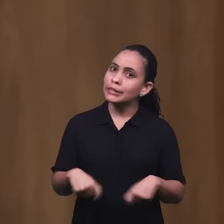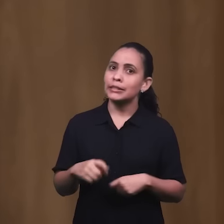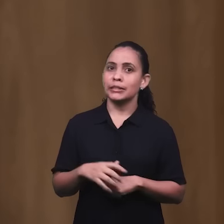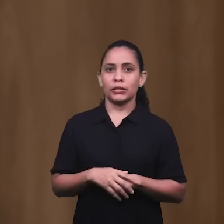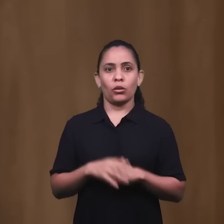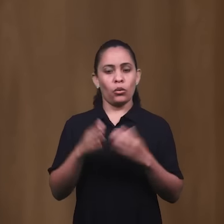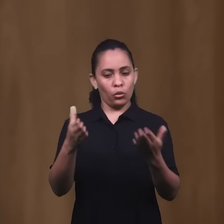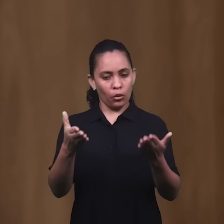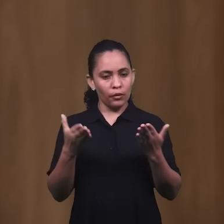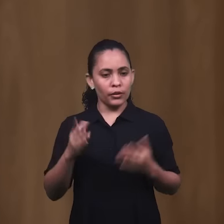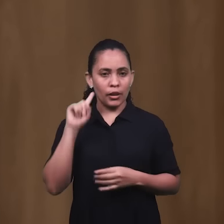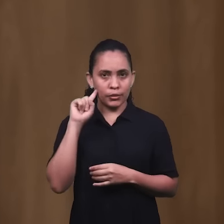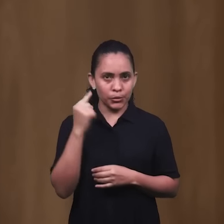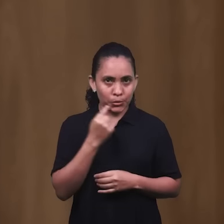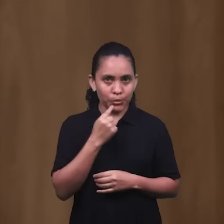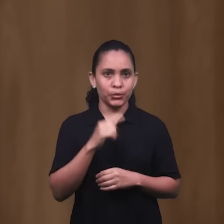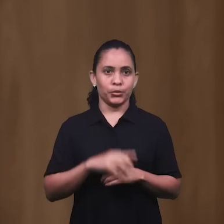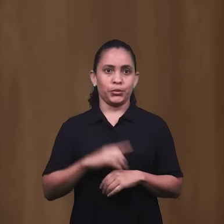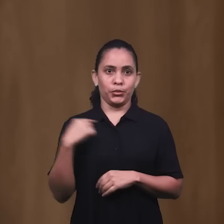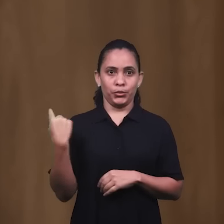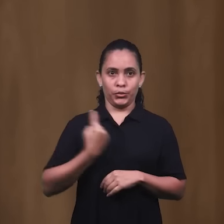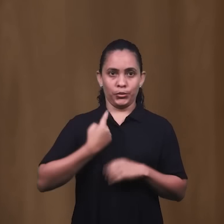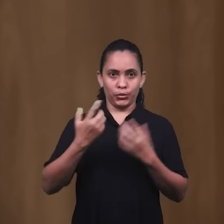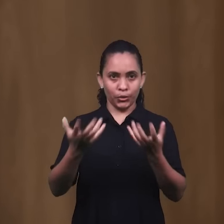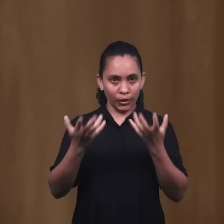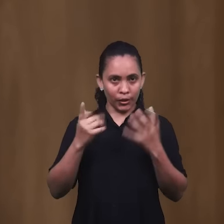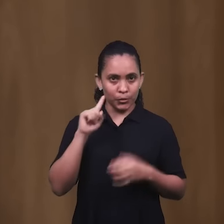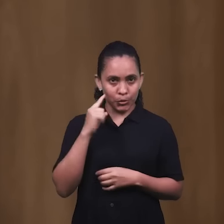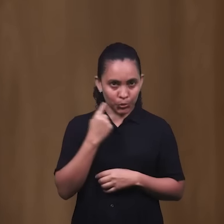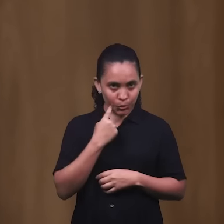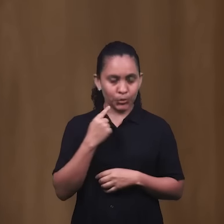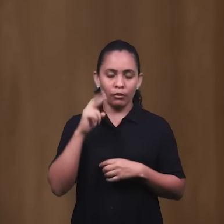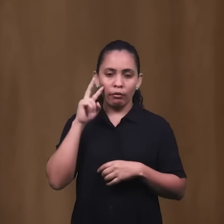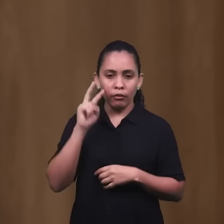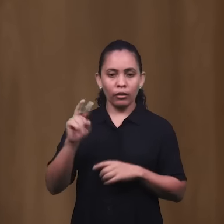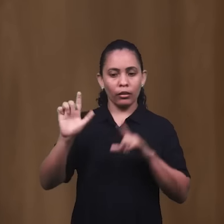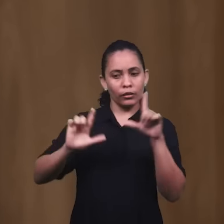precisam, devem convidar surdos, né? Nós queremos muitos surdos assistindo.